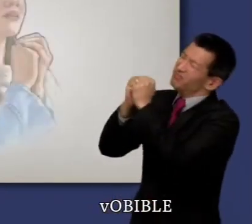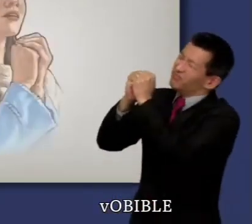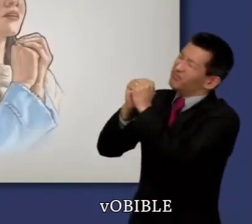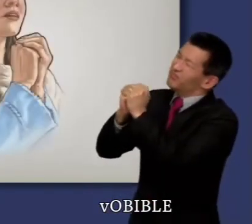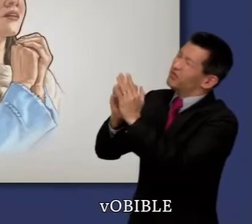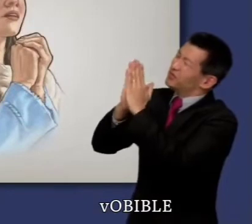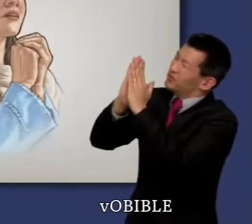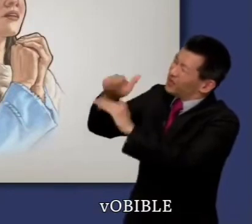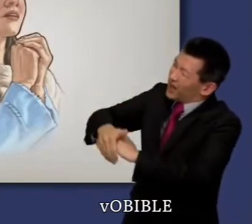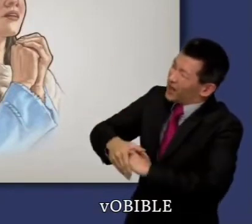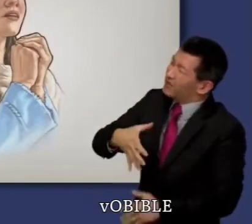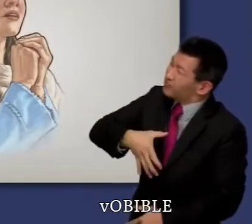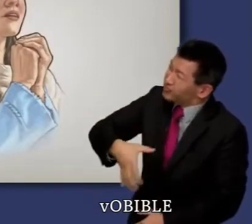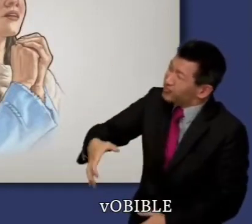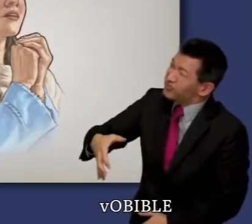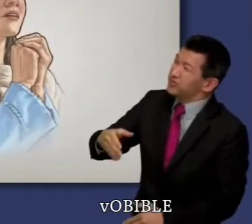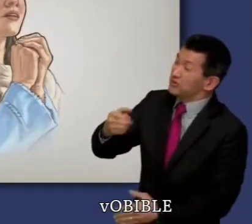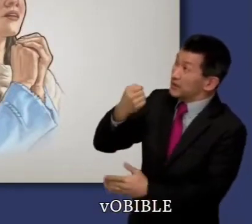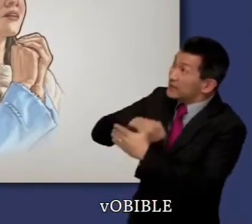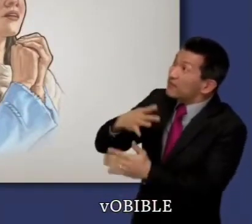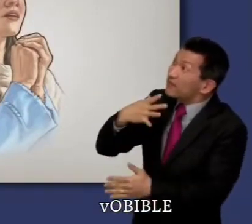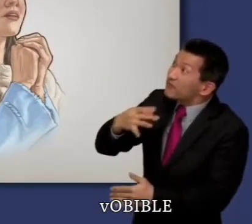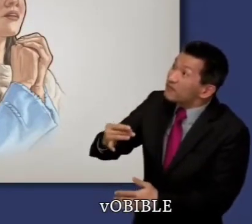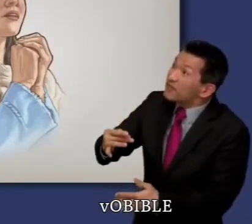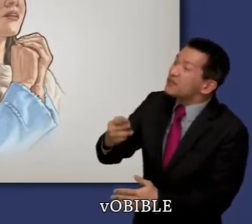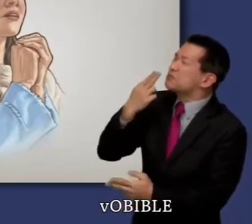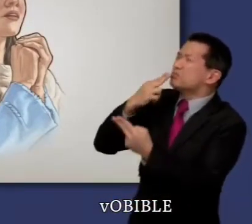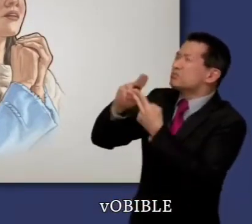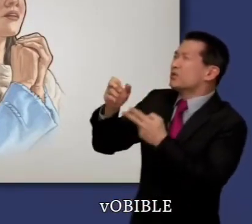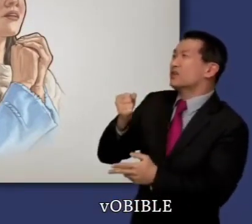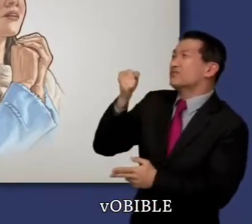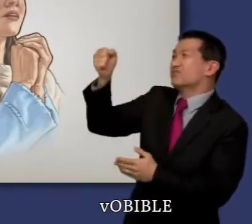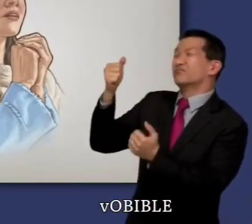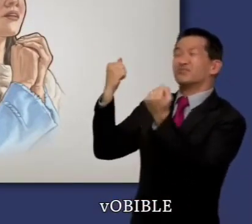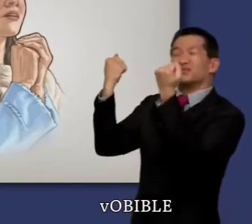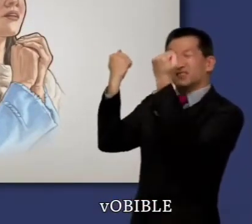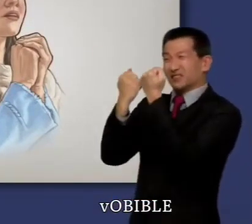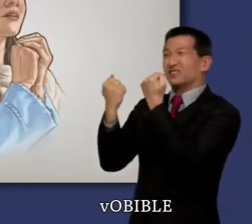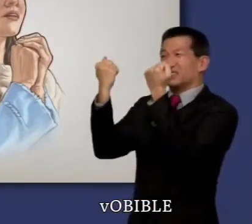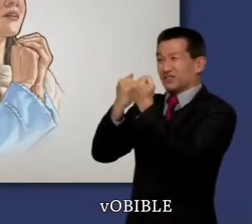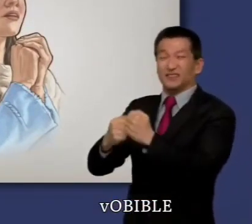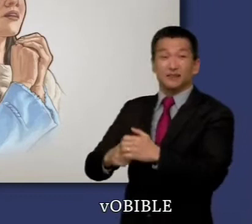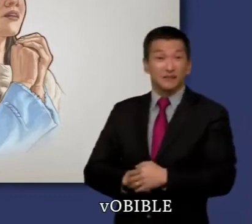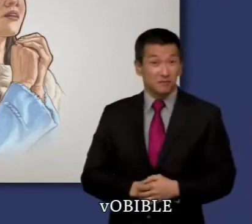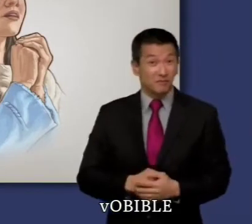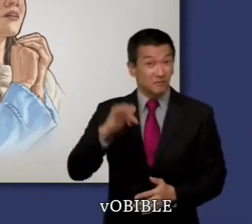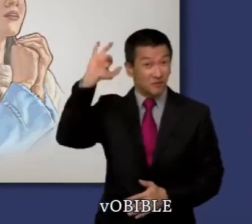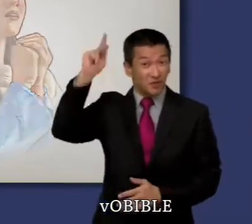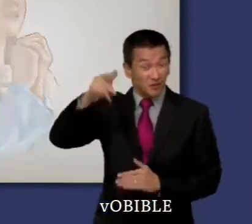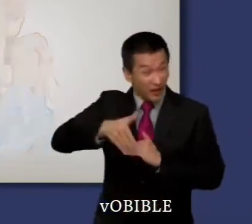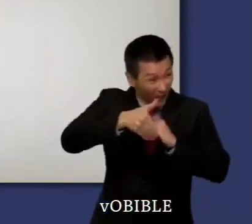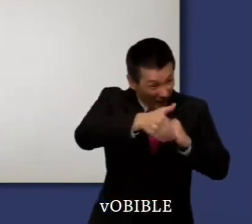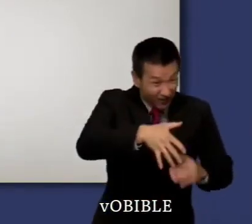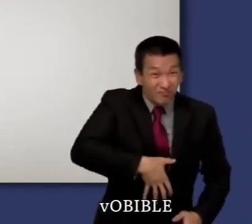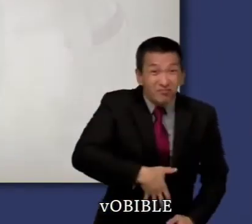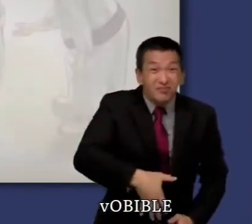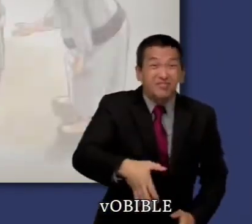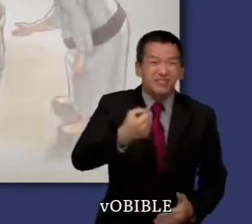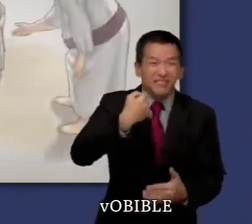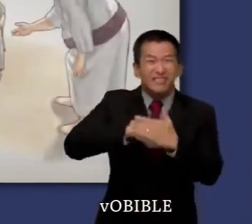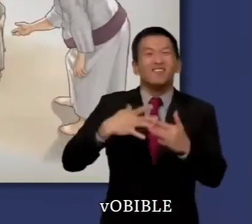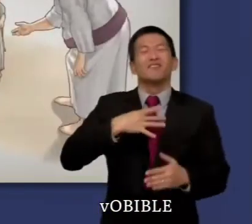ère, date vers laquelle la rédaction du livre a été achevée. Le livre parle principalement de 4 guides en